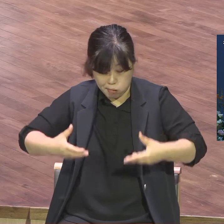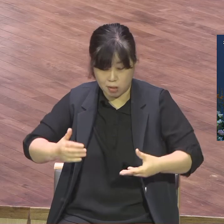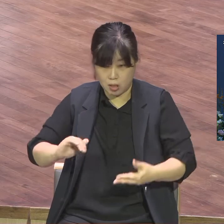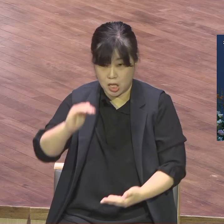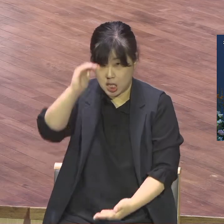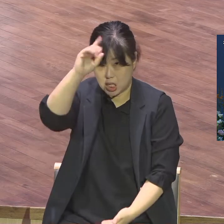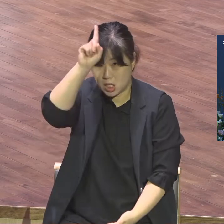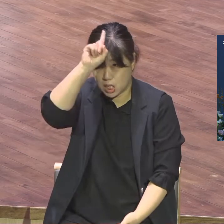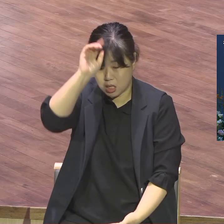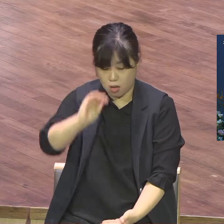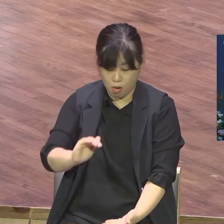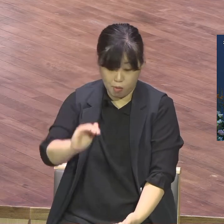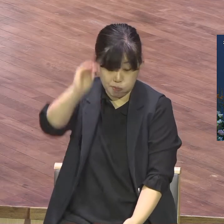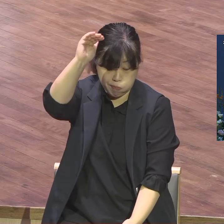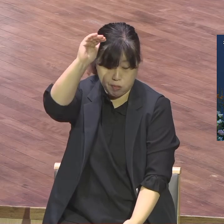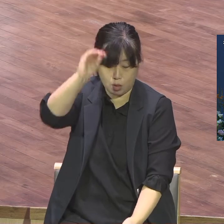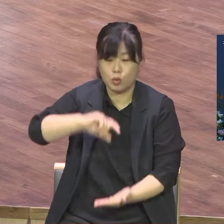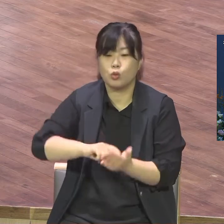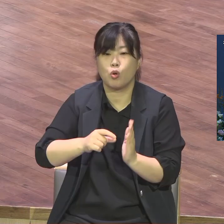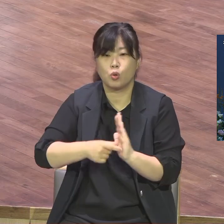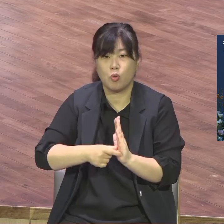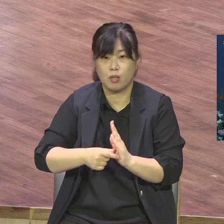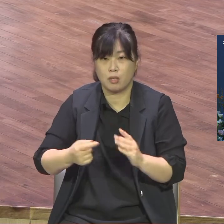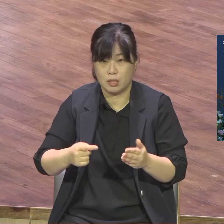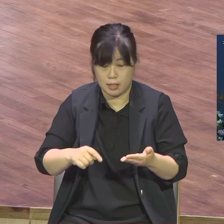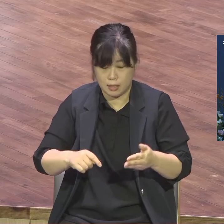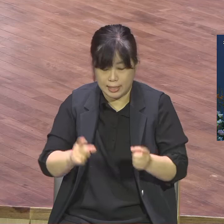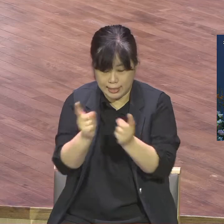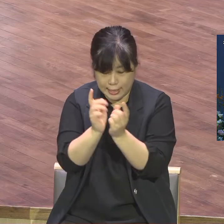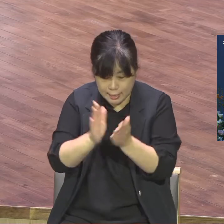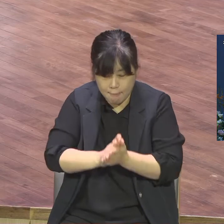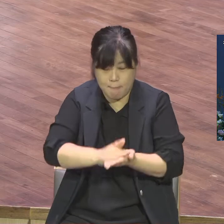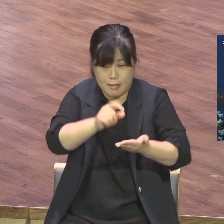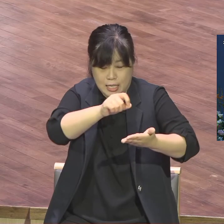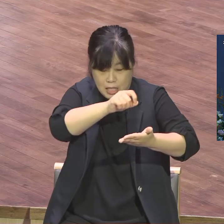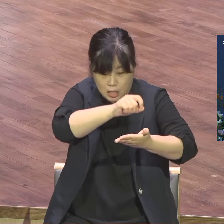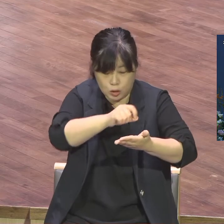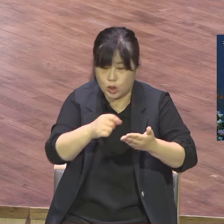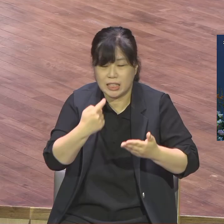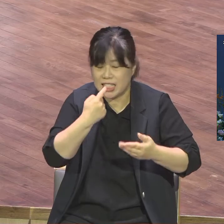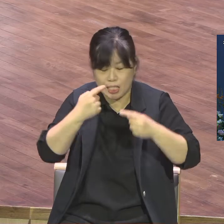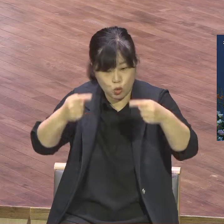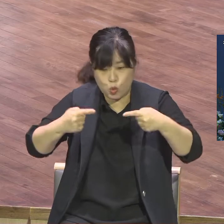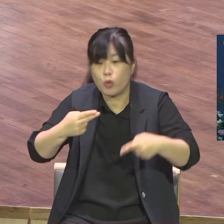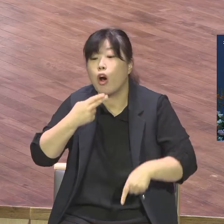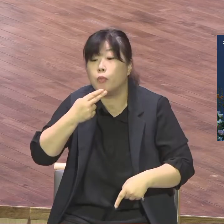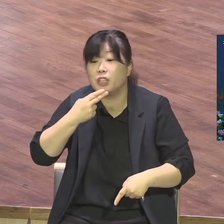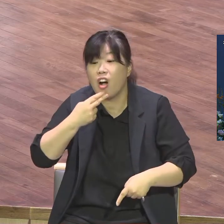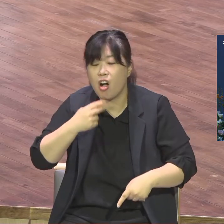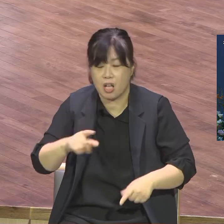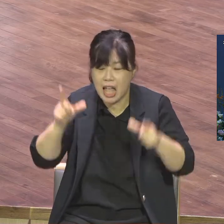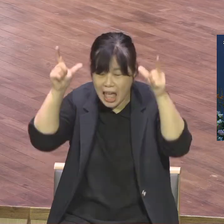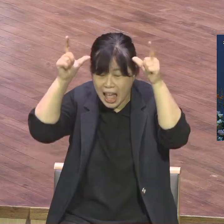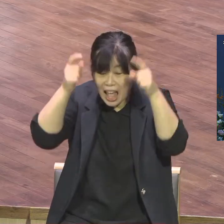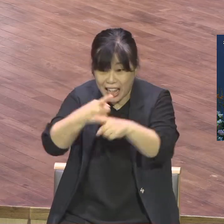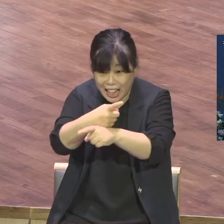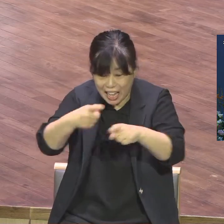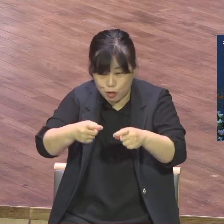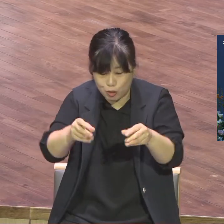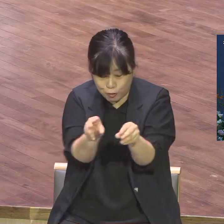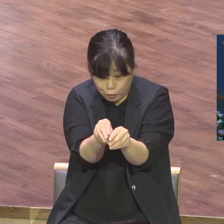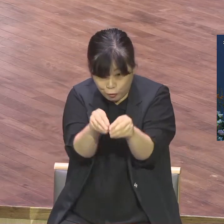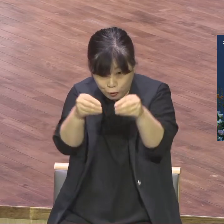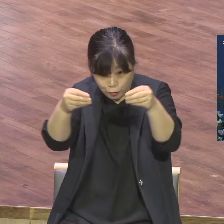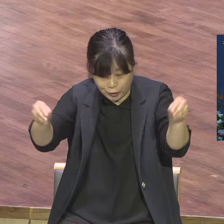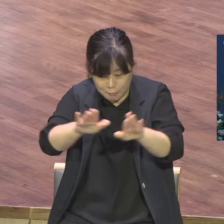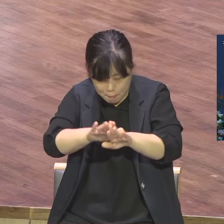해요. 하나의 두루. 이걸 말아가지고 그때는 이 종이 없으니까 가죽으로 다 썼단 말이에요. 거기다 썼단 말이에요.